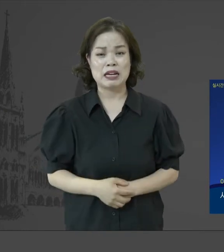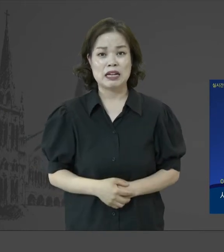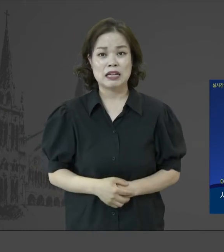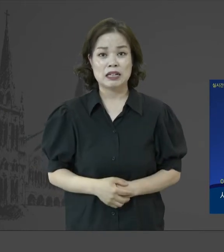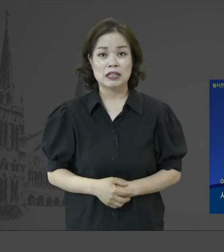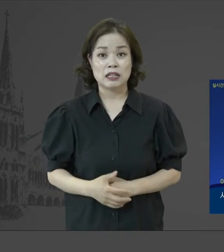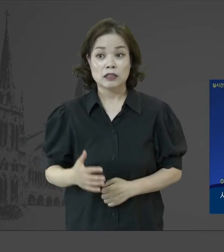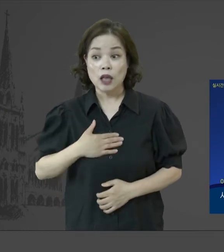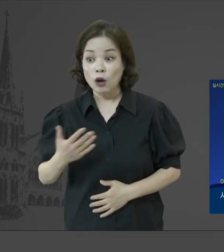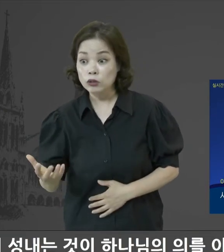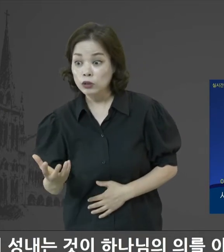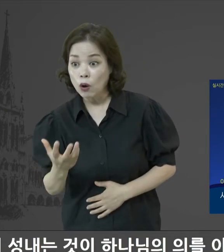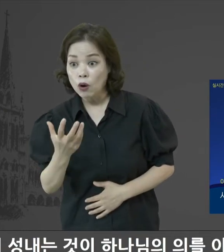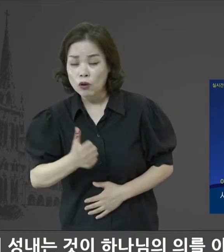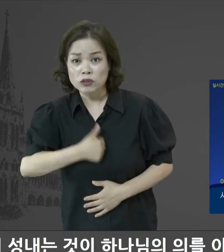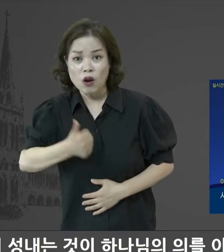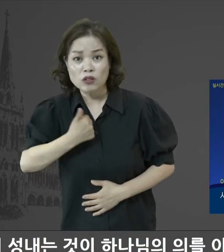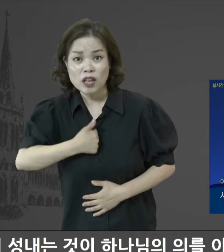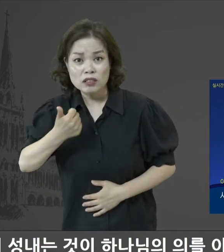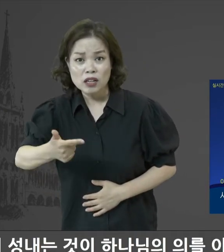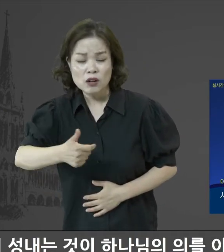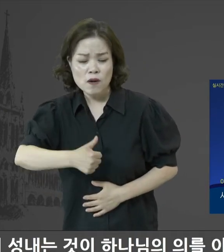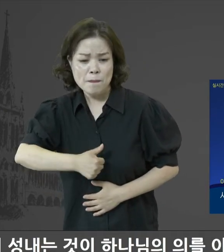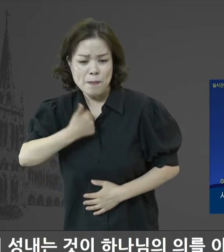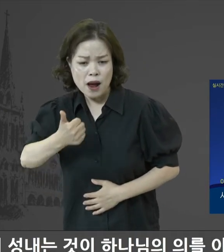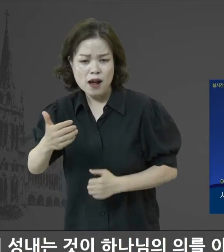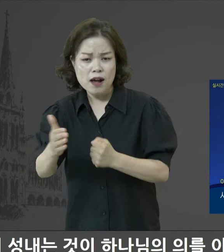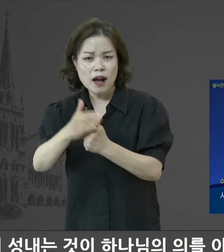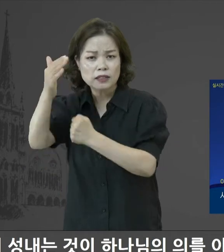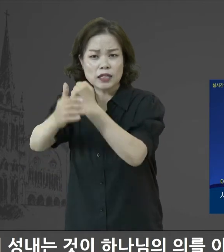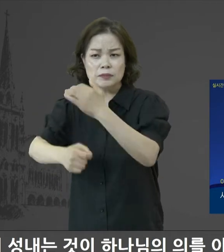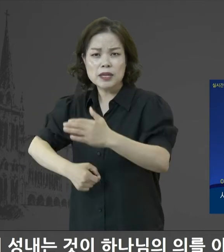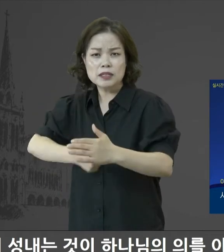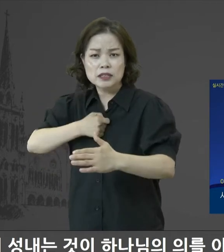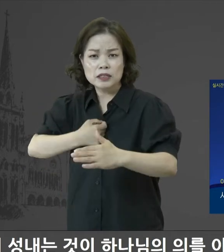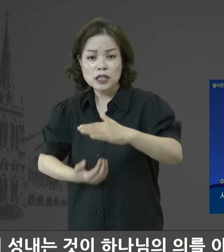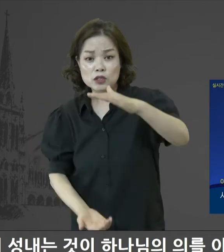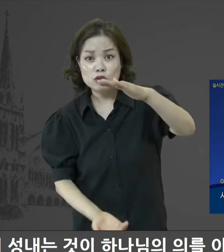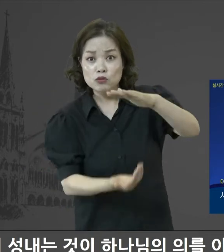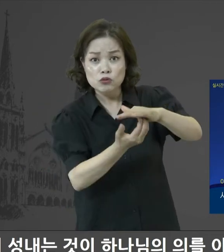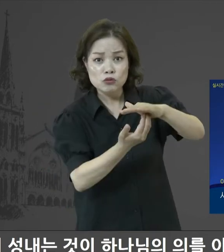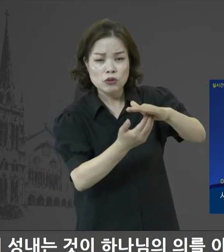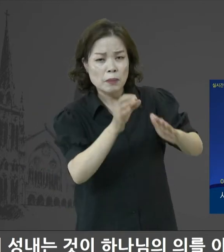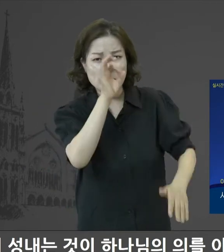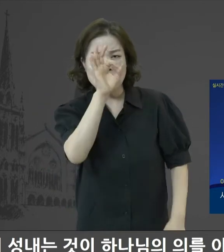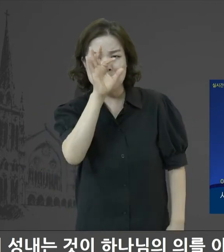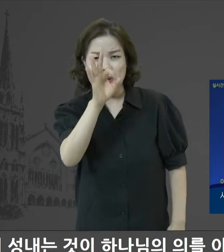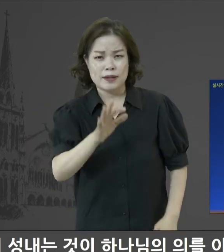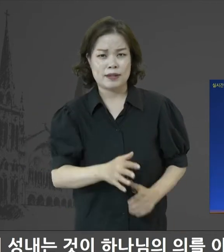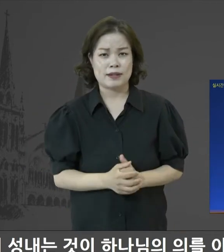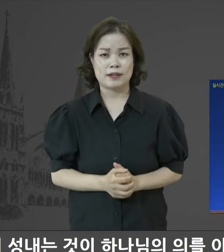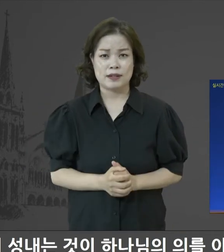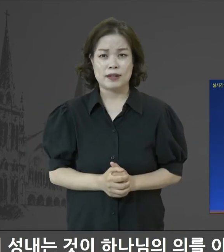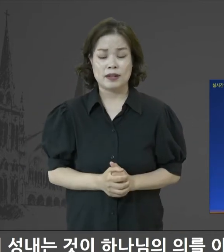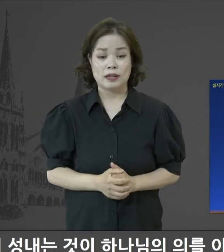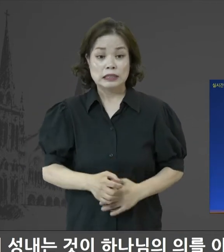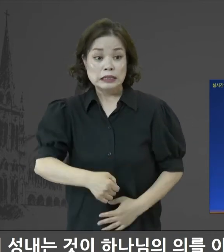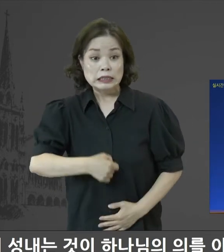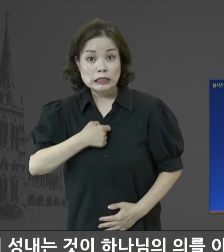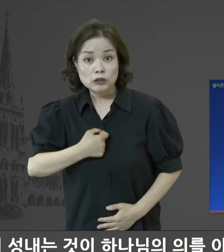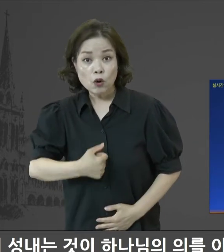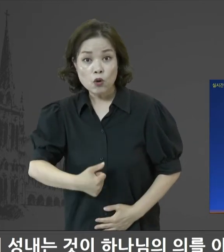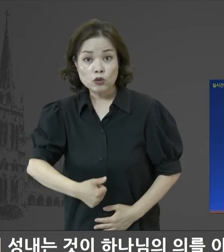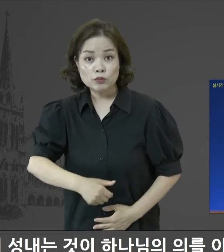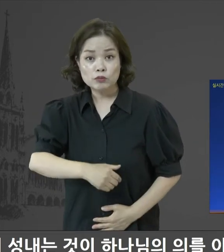내가 성낼 때 혹시라도 내가 이렇게 성냄으로 하나님의 의를 이룬 것이다, 그렇지 않다는 겁니다. 물론 의로운 분노가